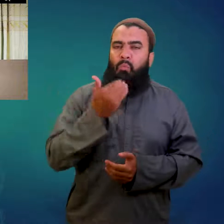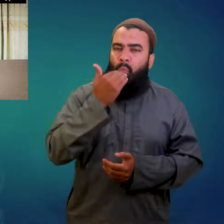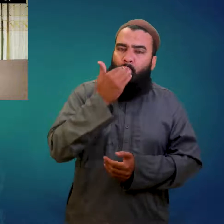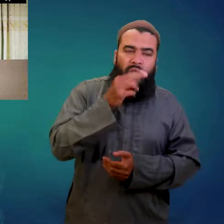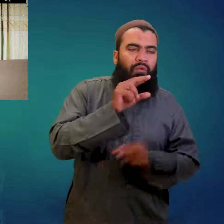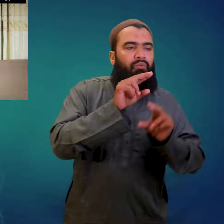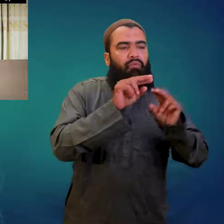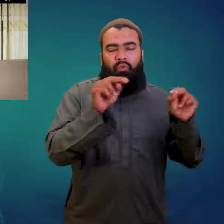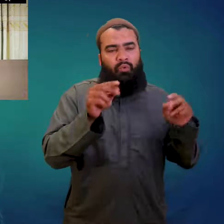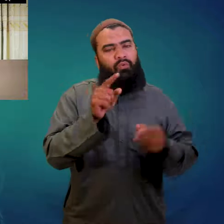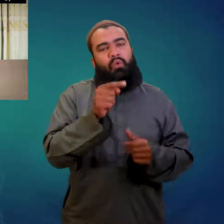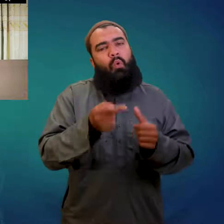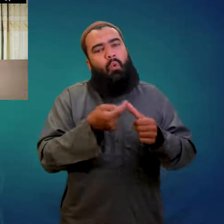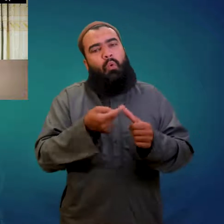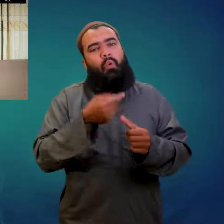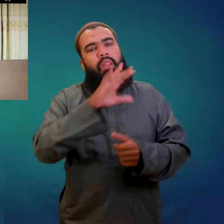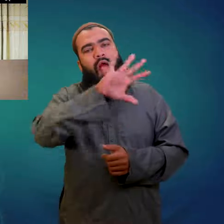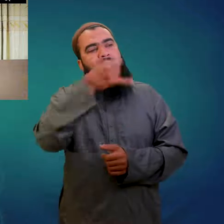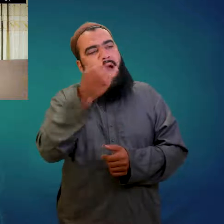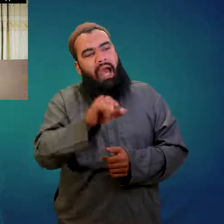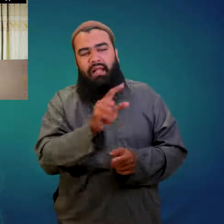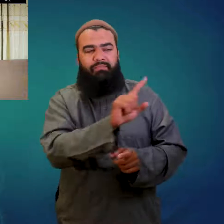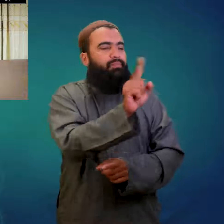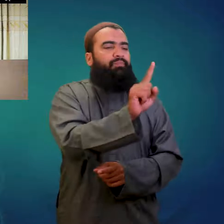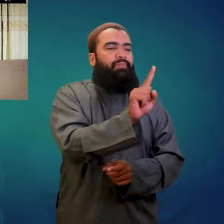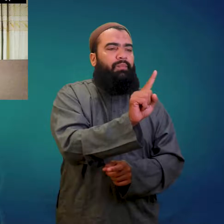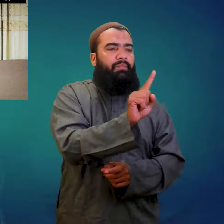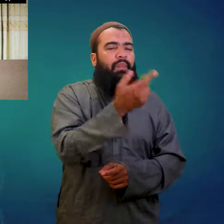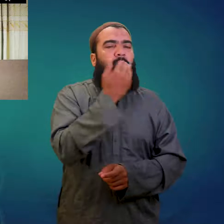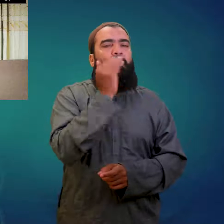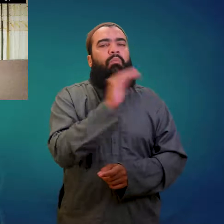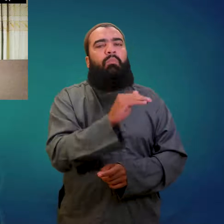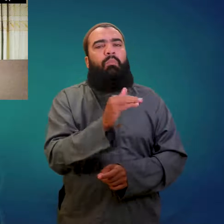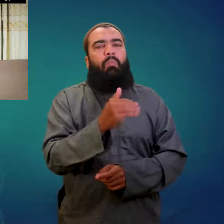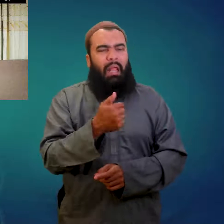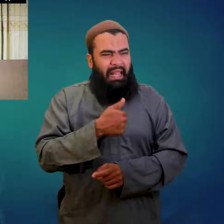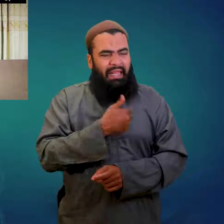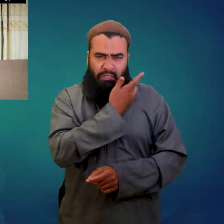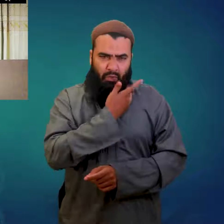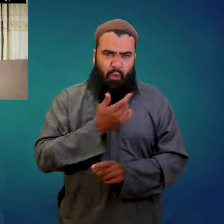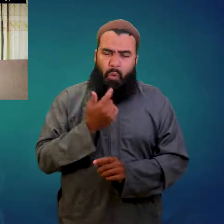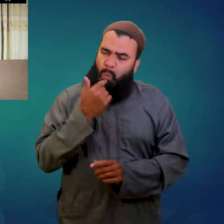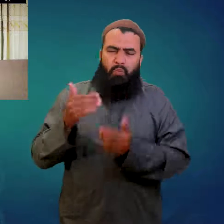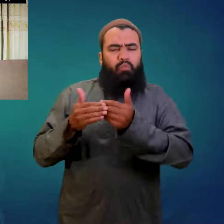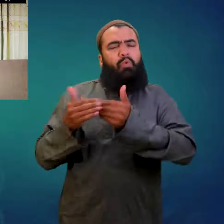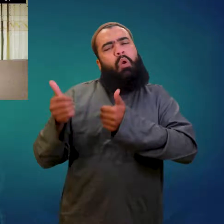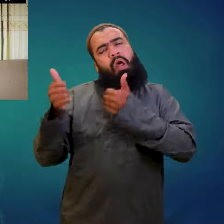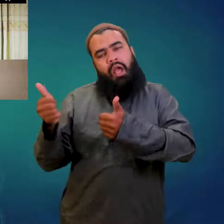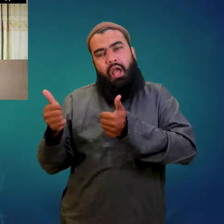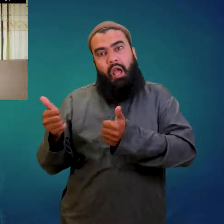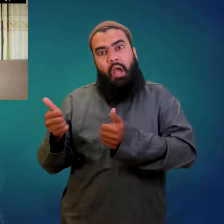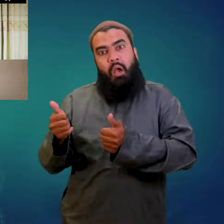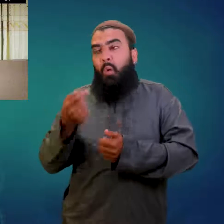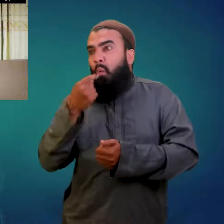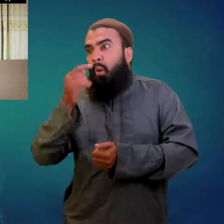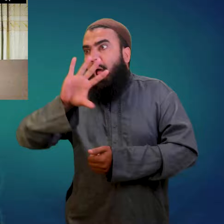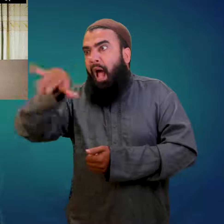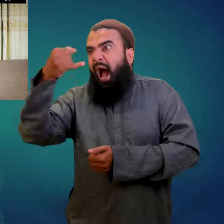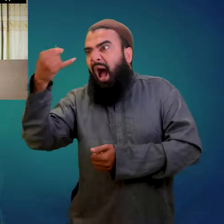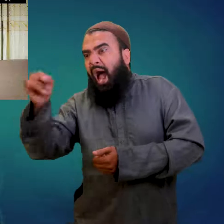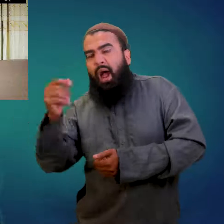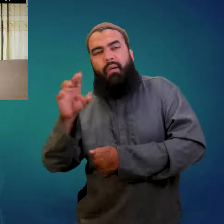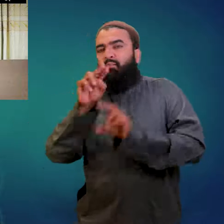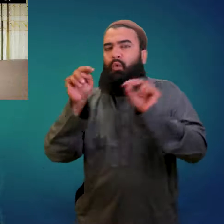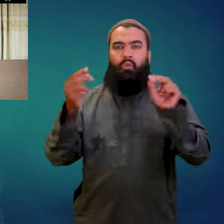ان کو استعمال نہ کیا جائے، تو یہ اپنے اوپر حرام کرنے والا معاملہ نہیں، بلکہ طبیعت کے موافق نہ ہونا